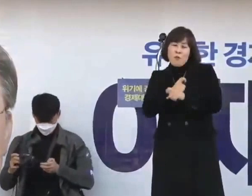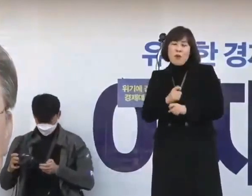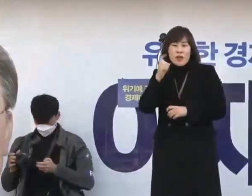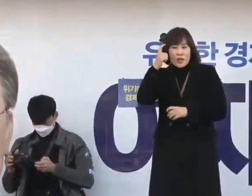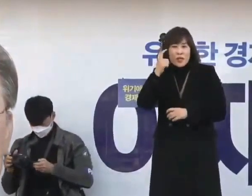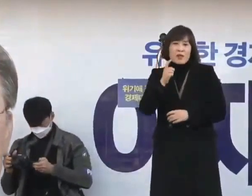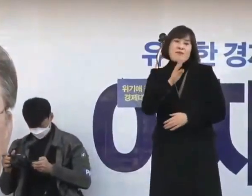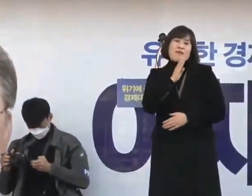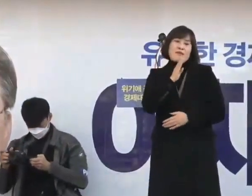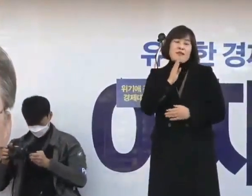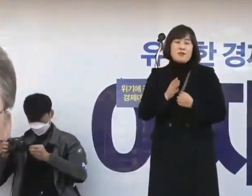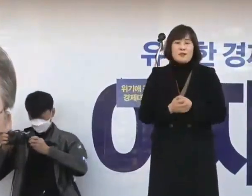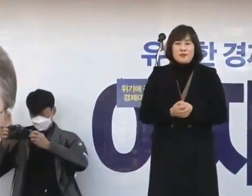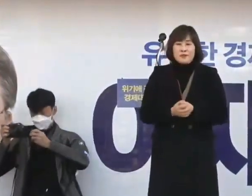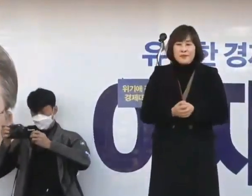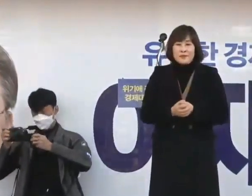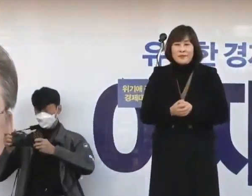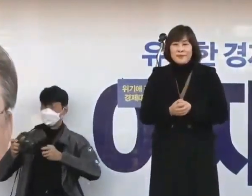아닙니까?